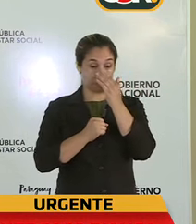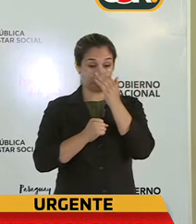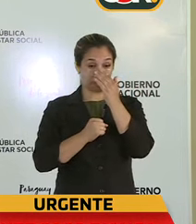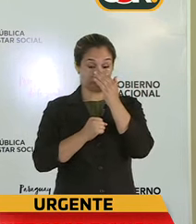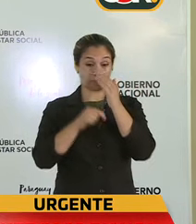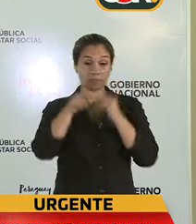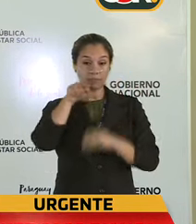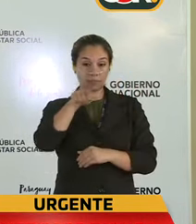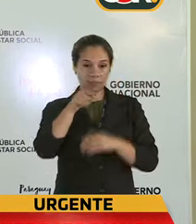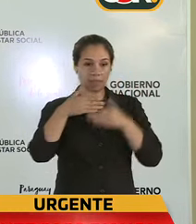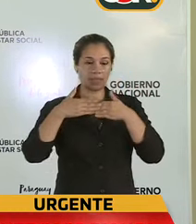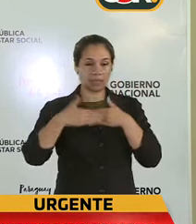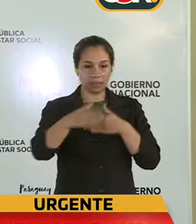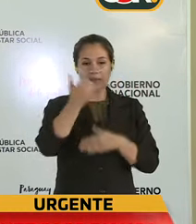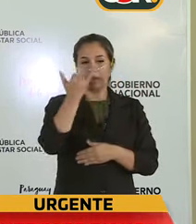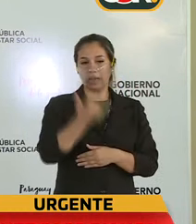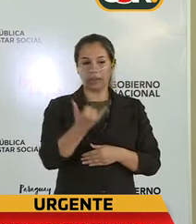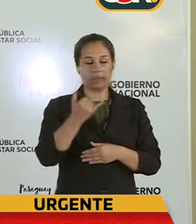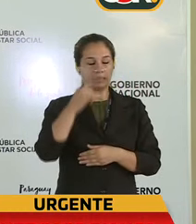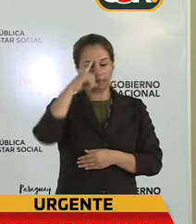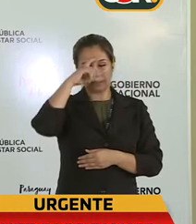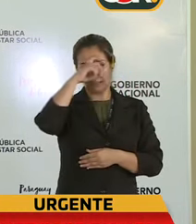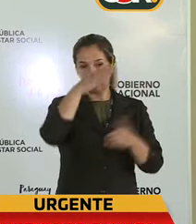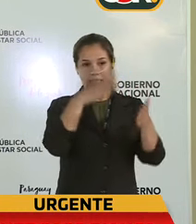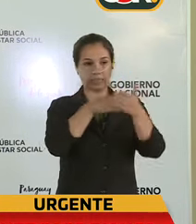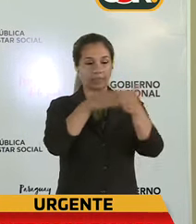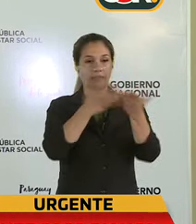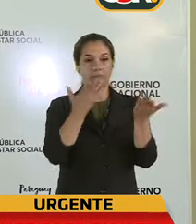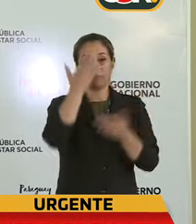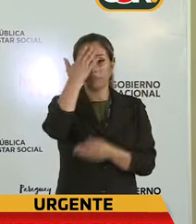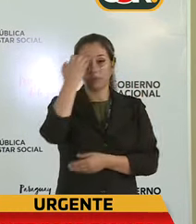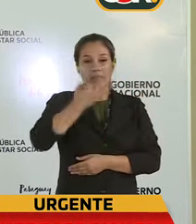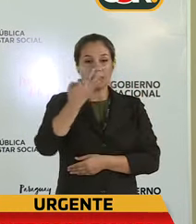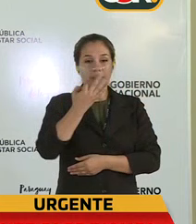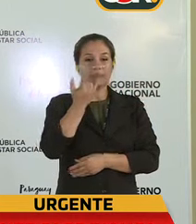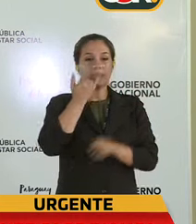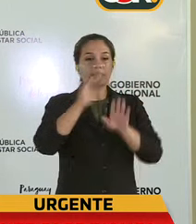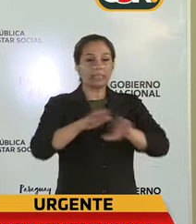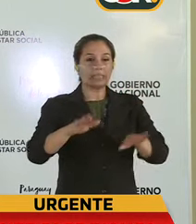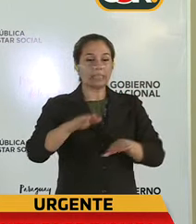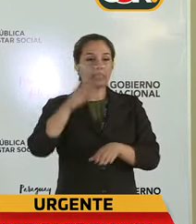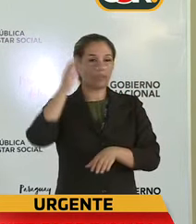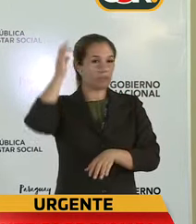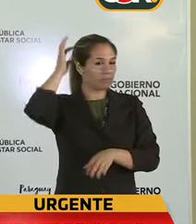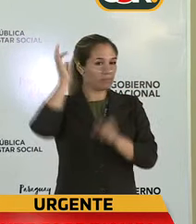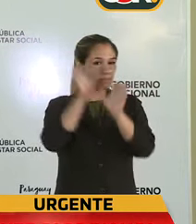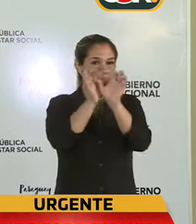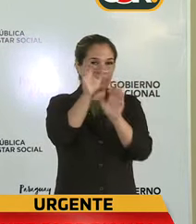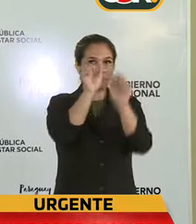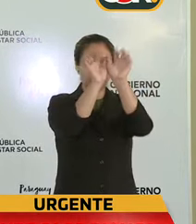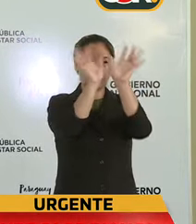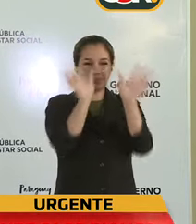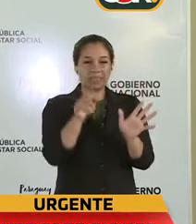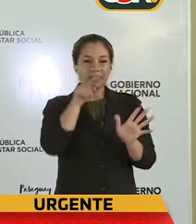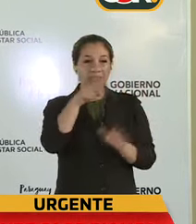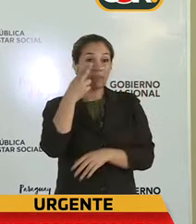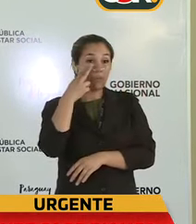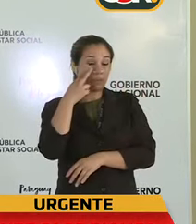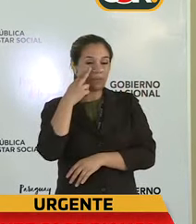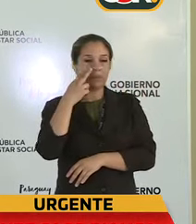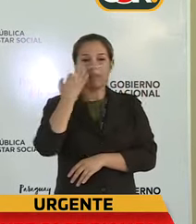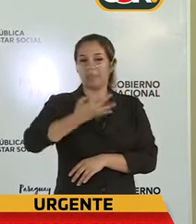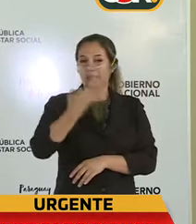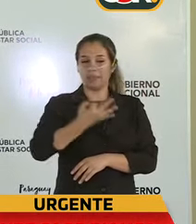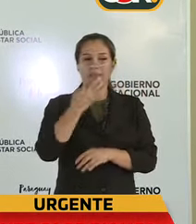ahí tenemos muchos desafíos porque tenemos que encontrar a estos niños de manera precoz para que cualquiera de los tratamientos que les